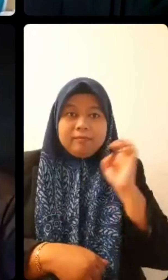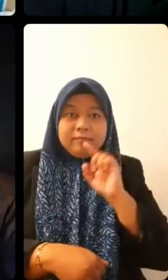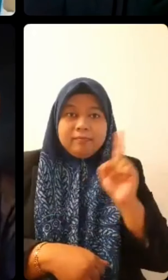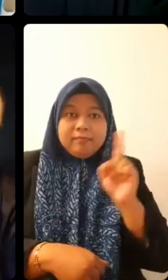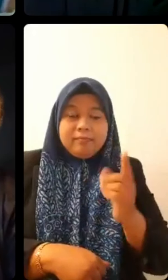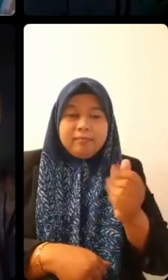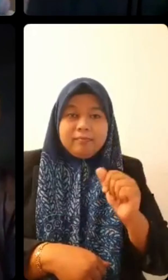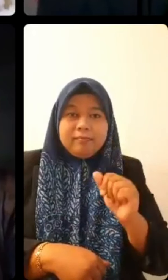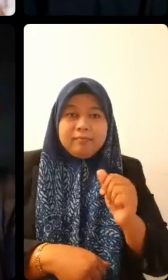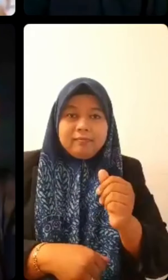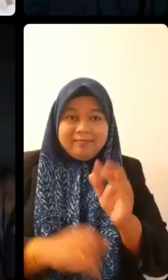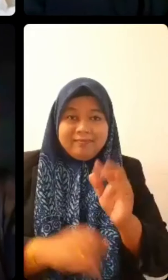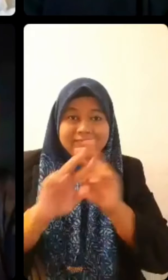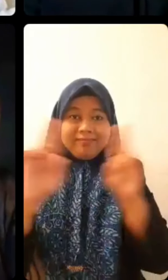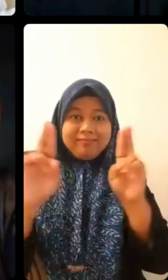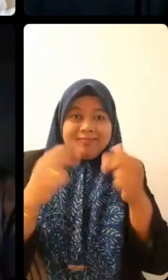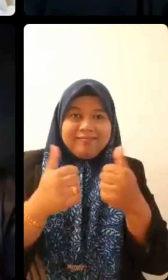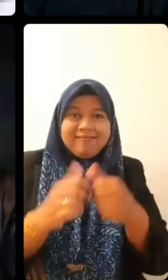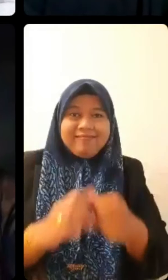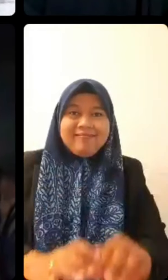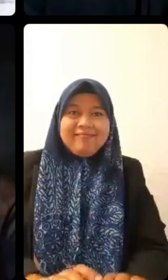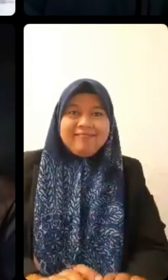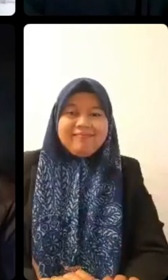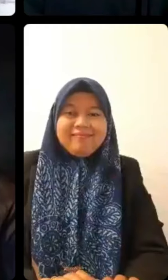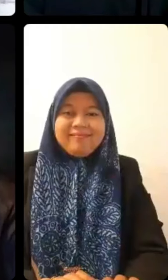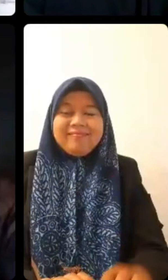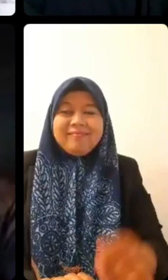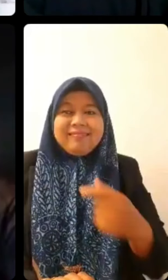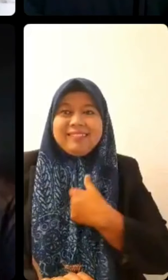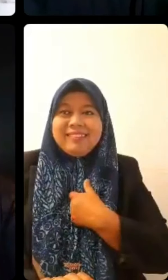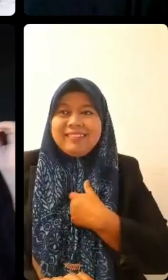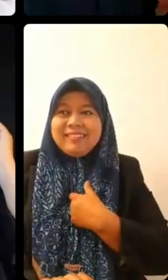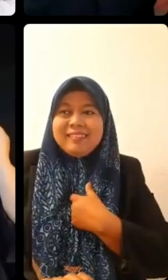Ready. Okay, saya ajukan soalan ya.